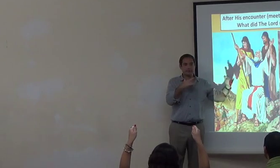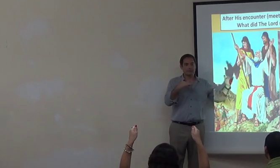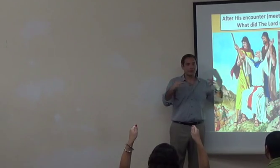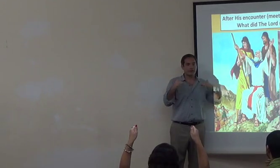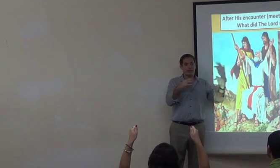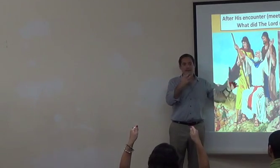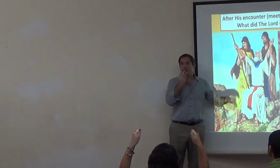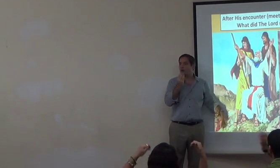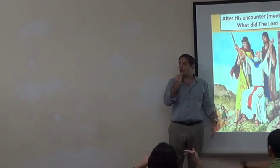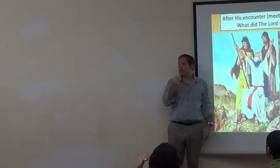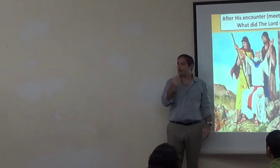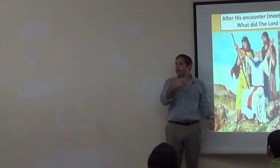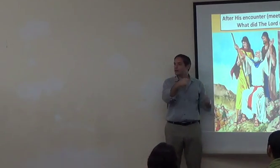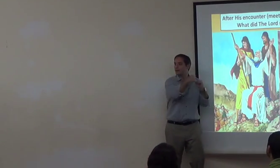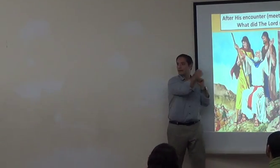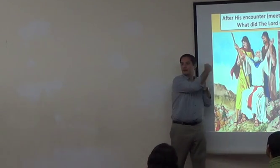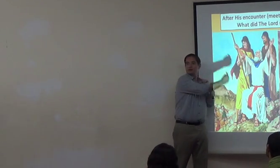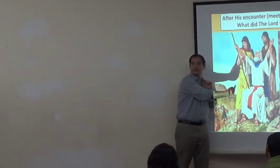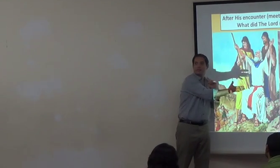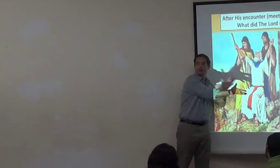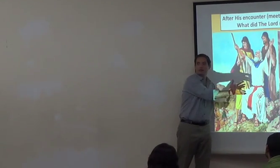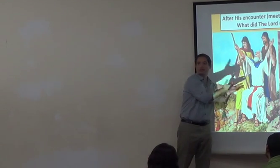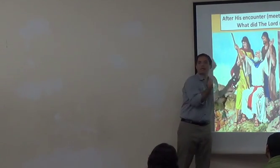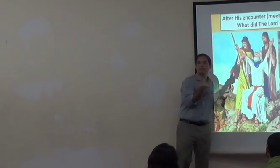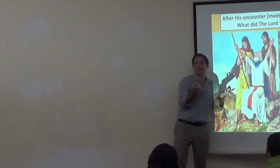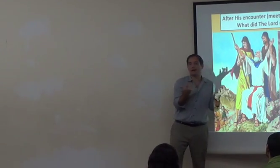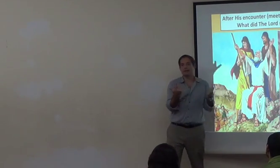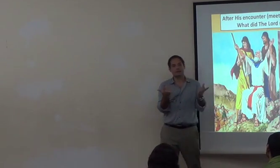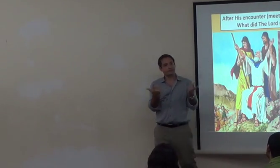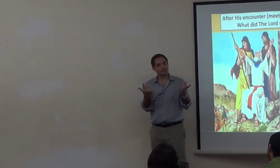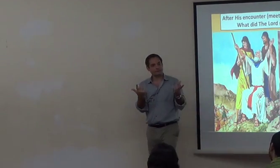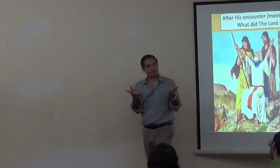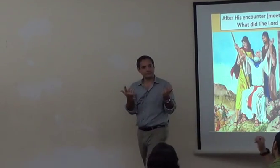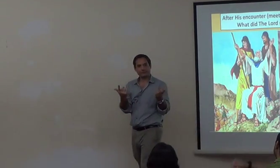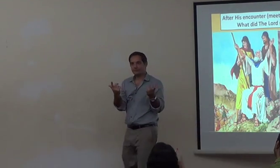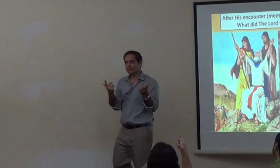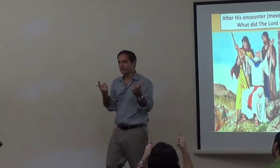guerra de los judíos, los enemigos. ¿Y qué pasaba?